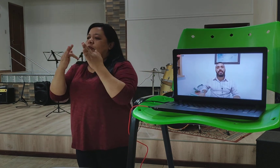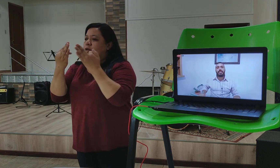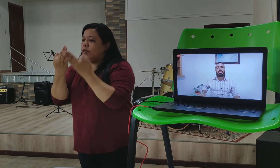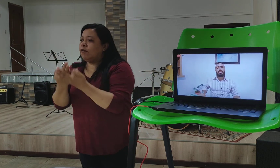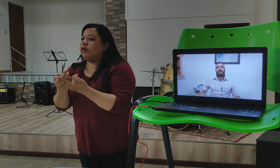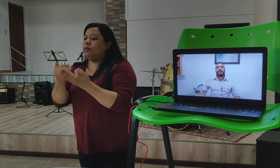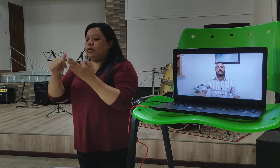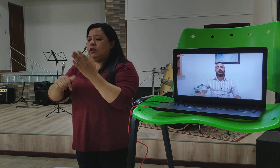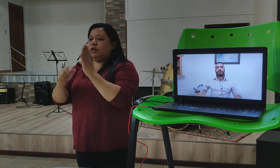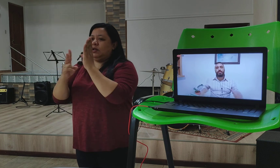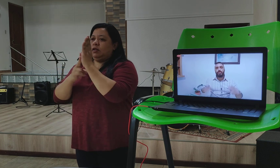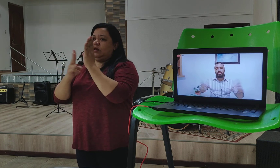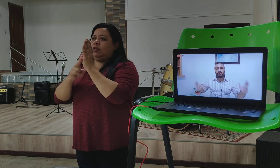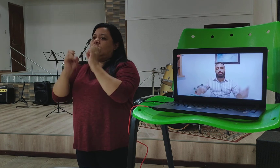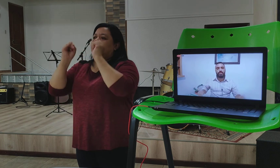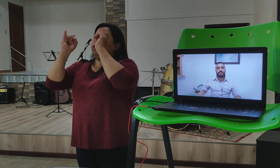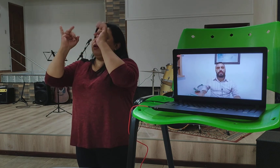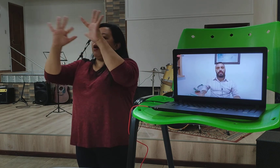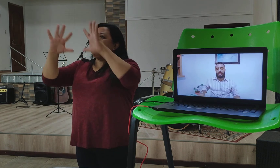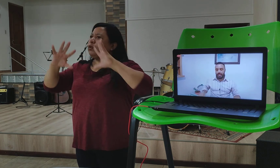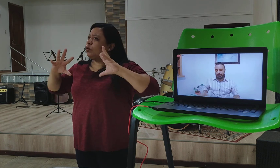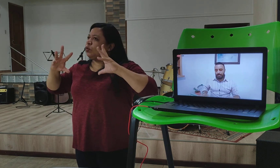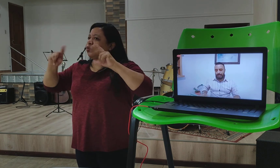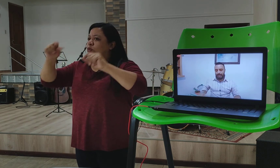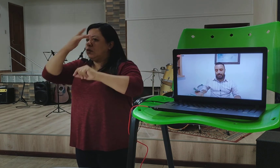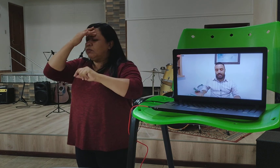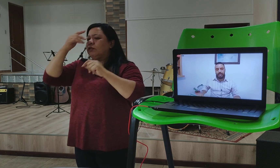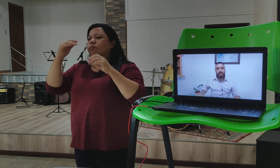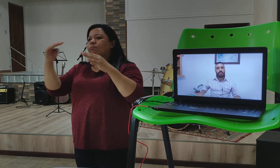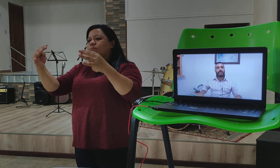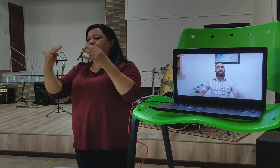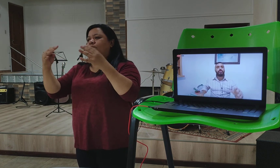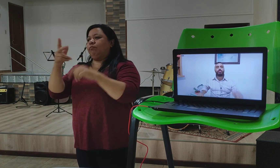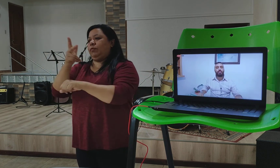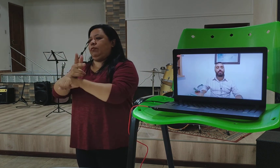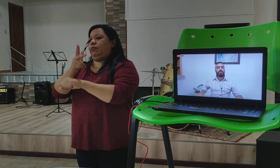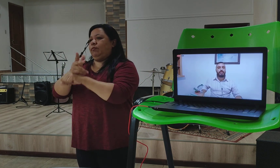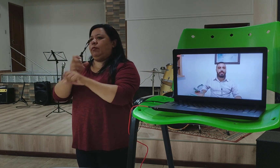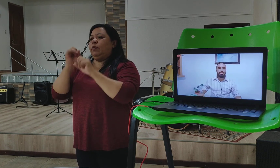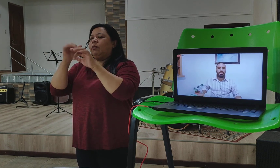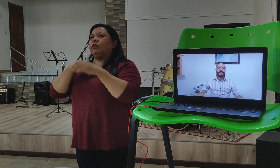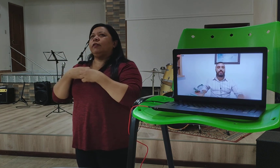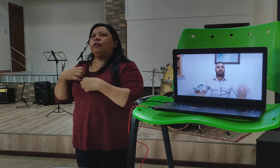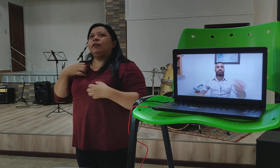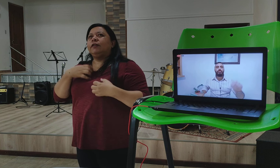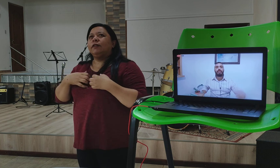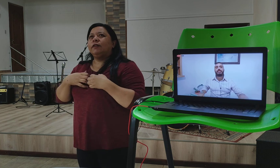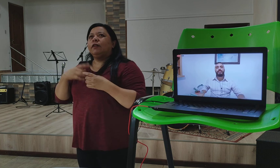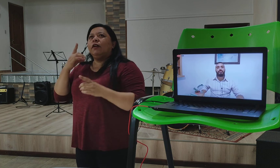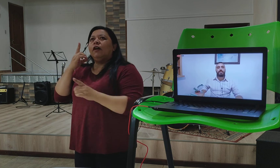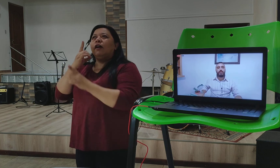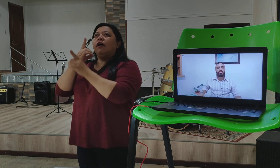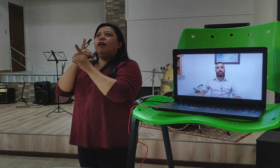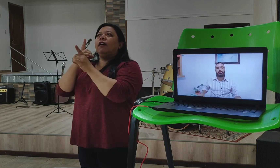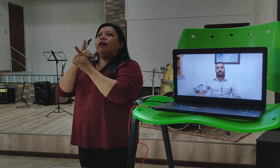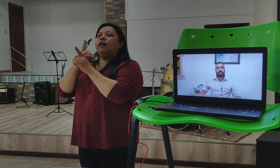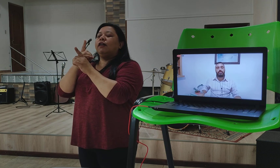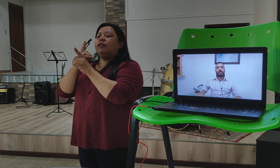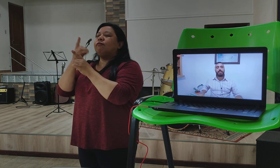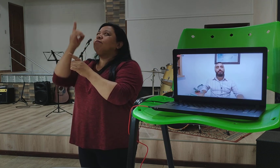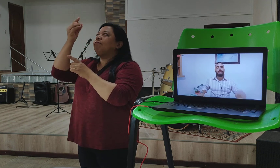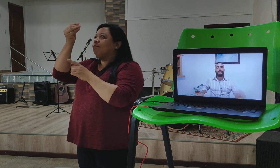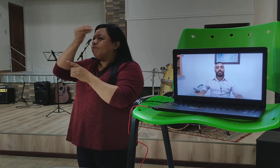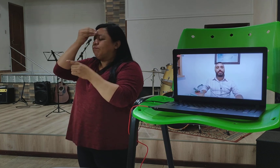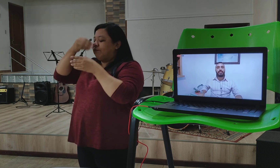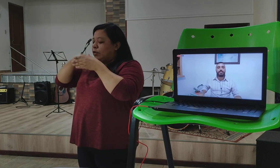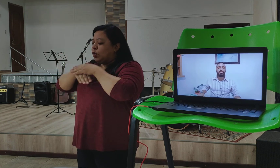Verde. Que Deus abençoe todos nós e que essa palavra ela venha de encontro com a sua necessidade, ela encontre um lugarzinho especial no seu coração